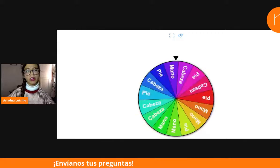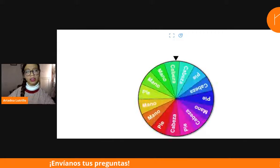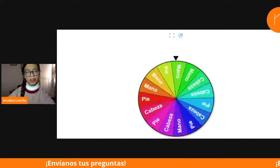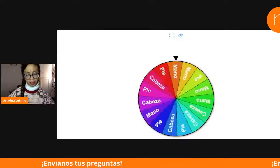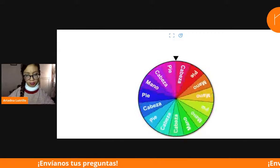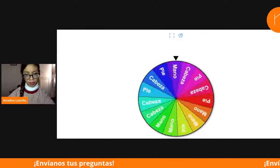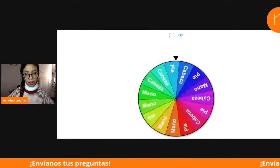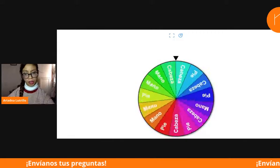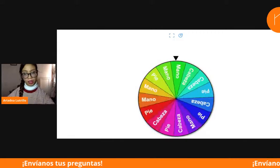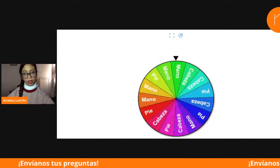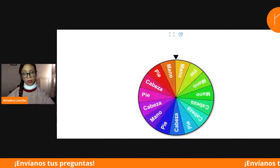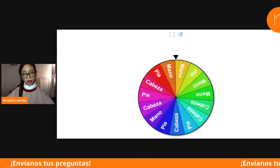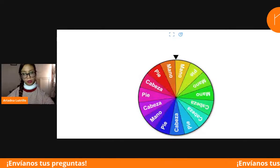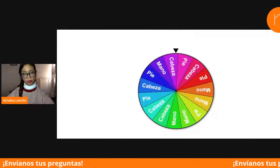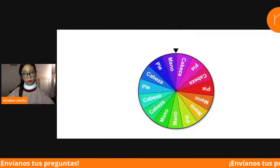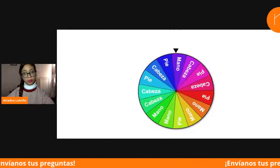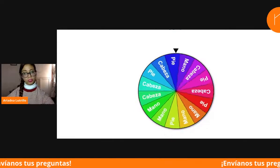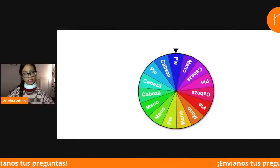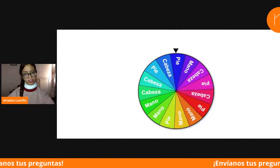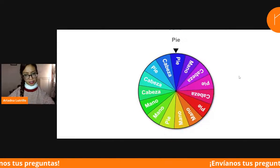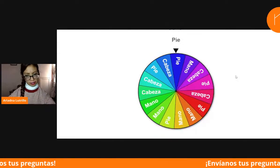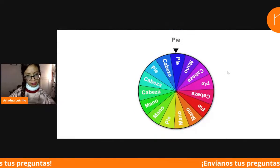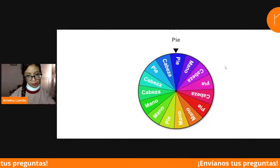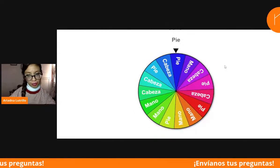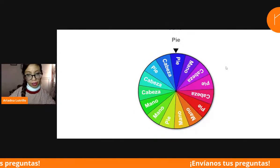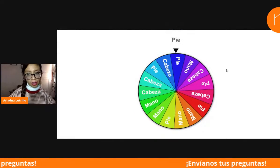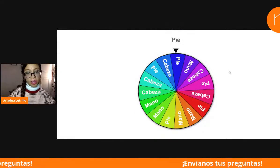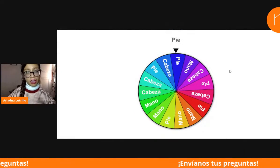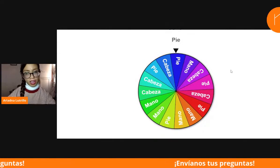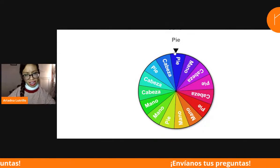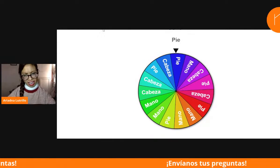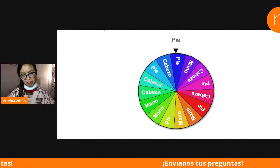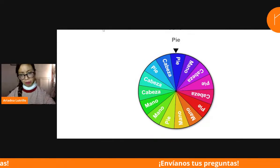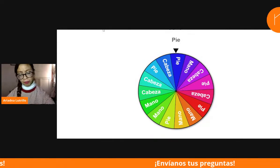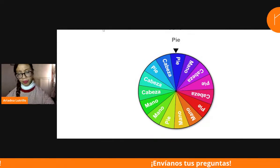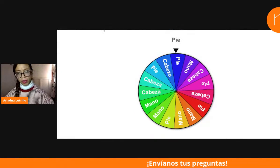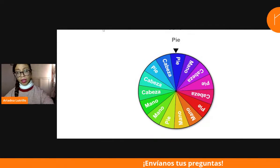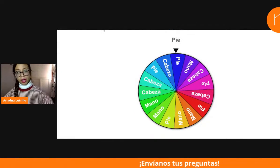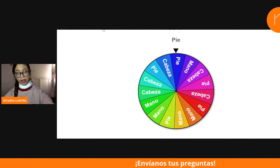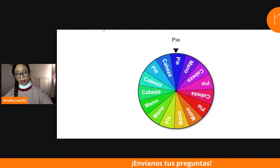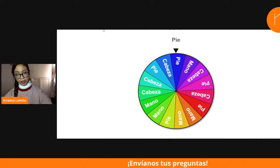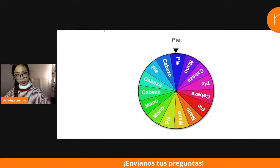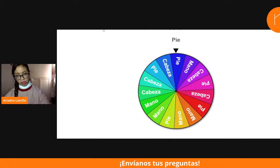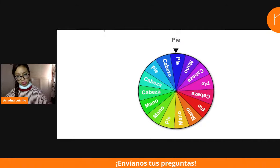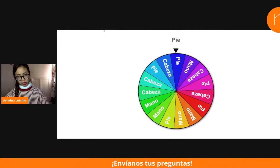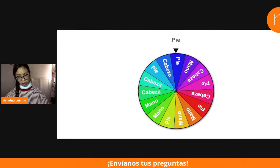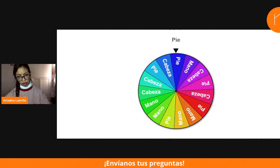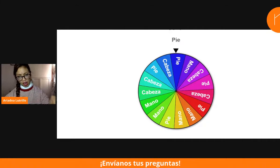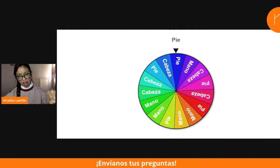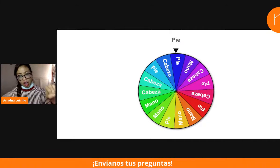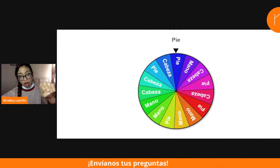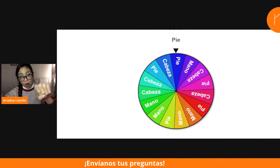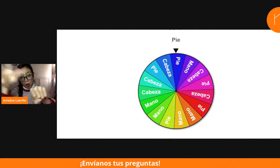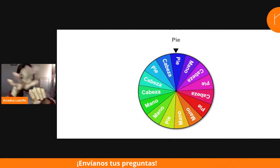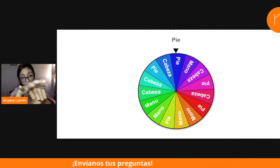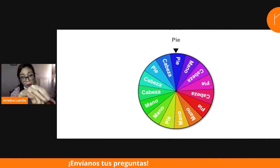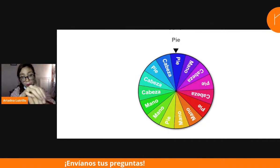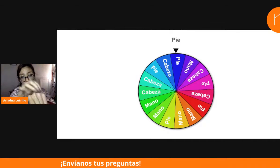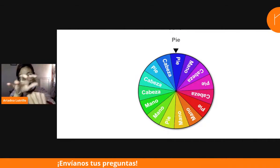Muy bien. Muchas gracias. Y entonces tocó pie,